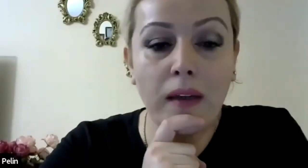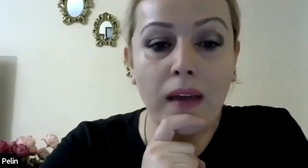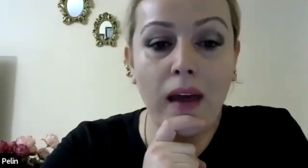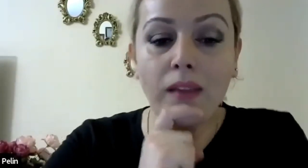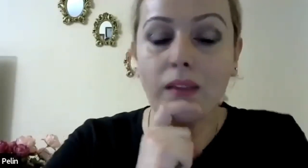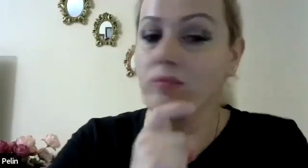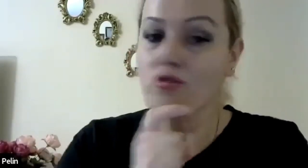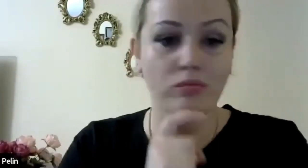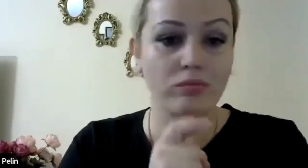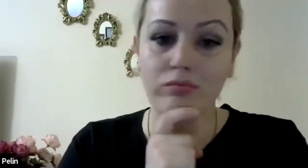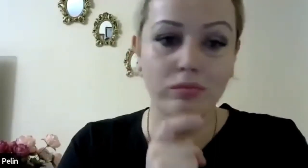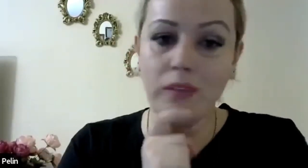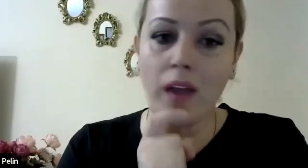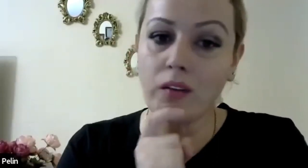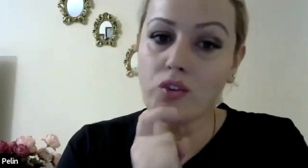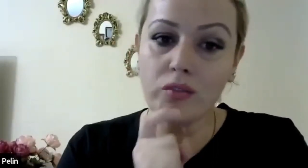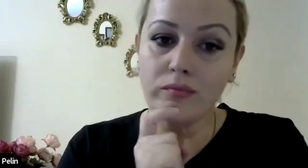yaparken yanlış.